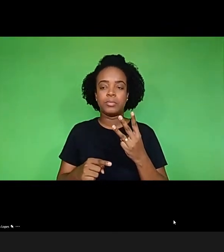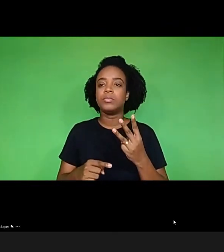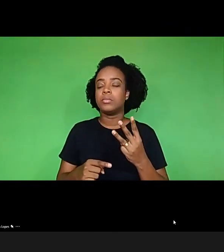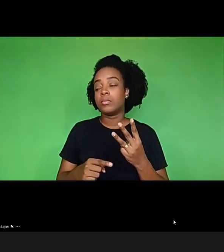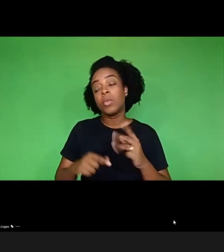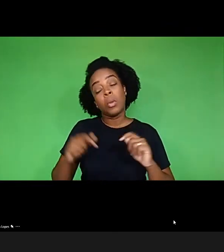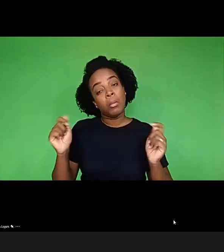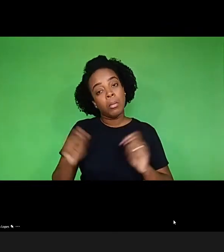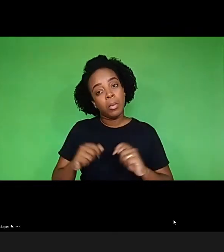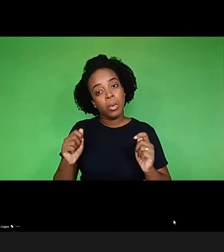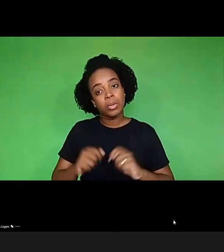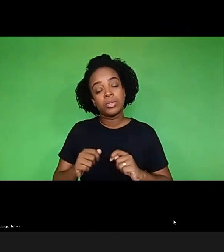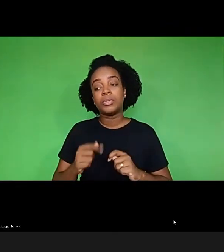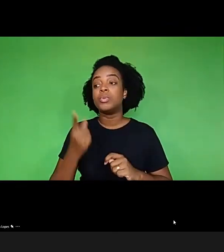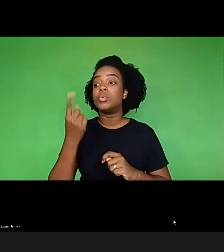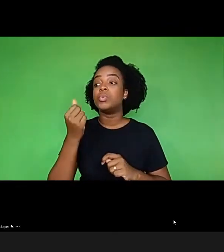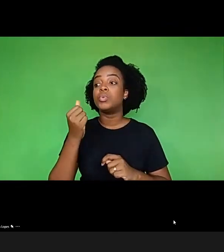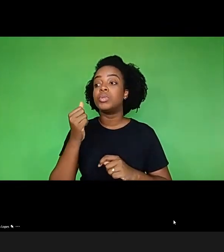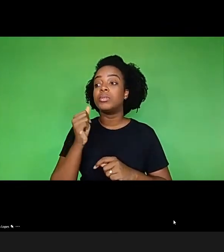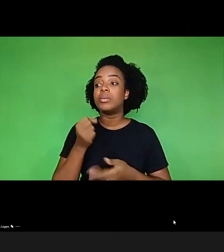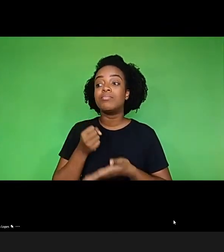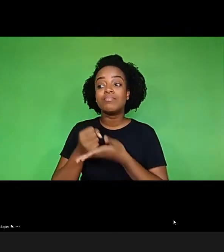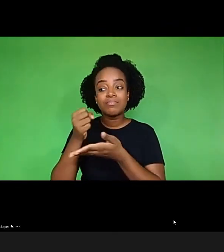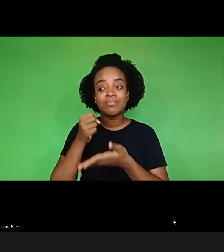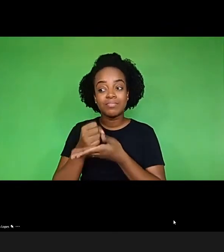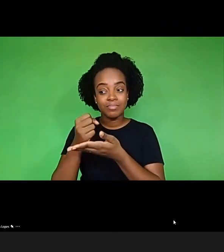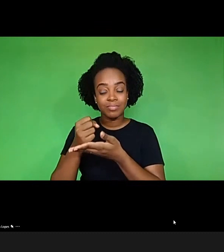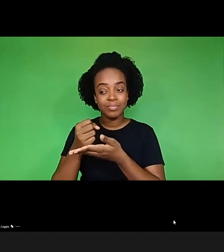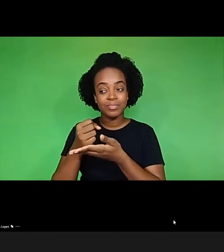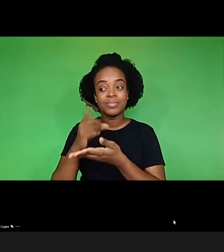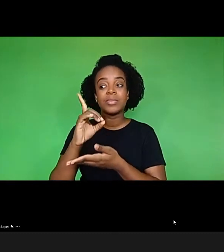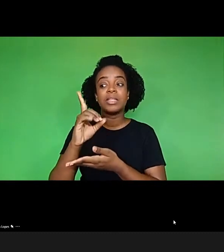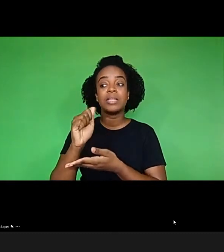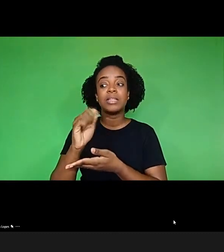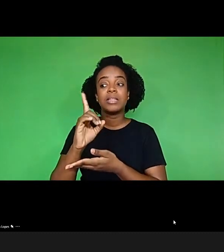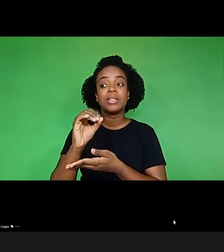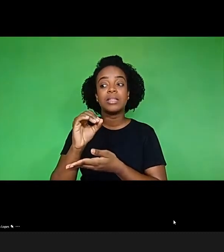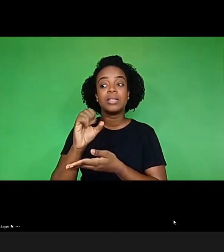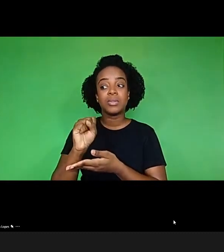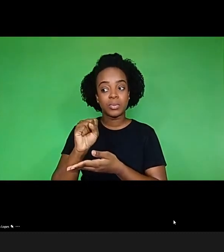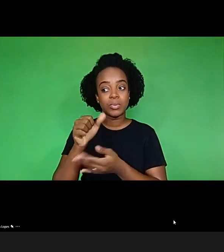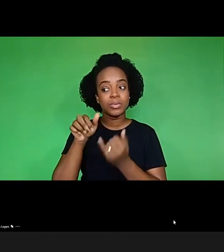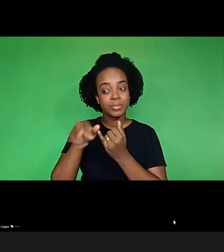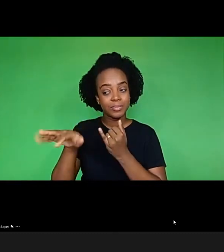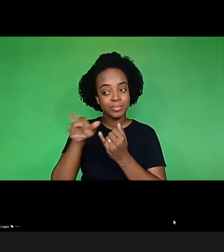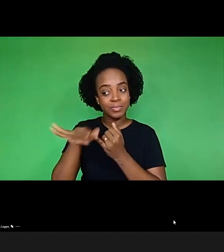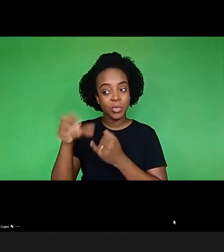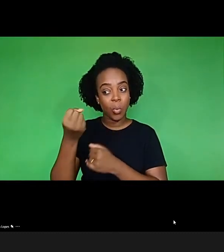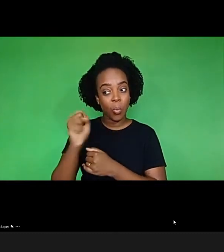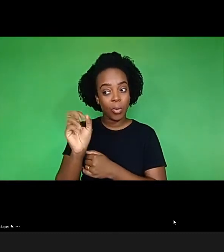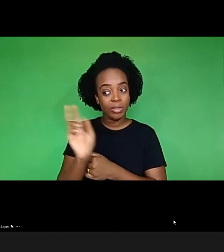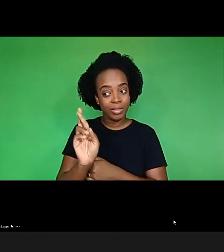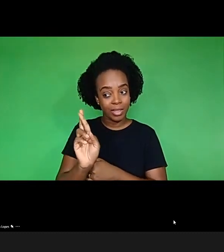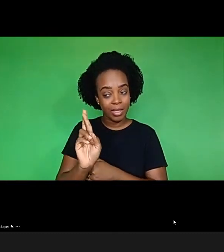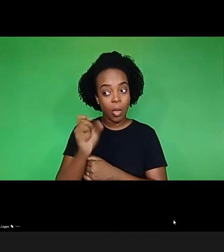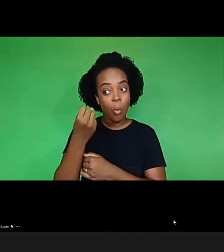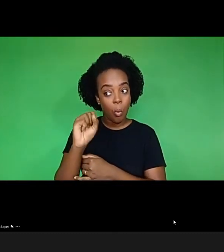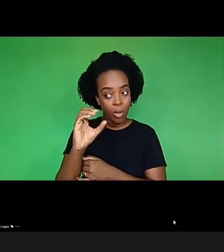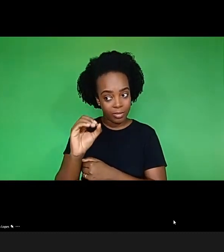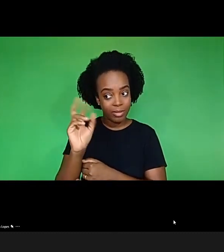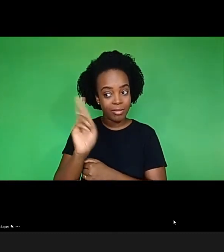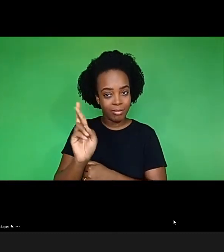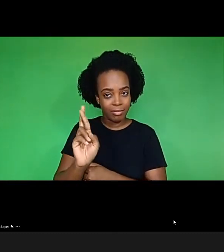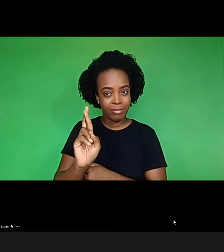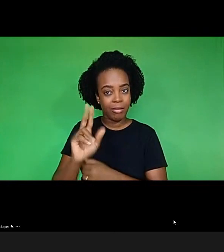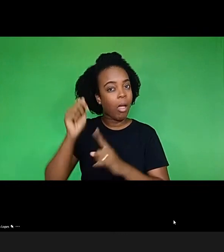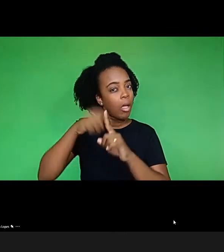Possivelmente, o auxílio pacote de dados vai ser no valor de R$ 80 mensal. O auxílio contratação de banda larga Wi-Fi possivelmente vai